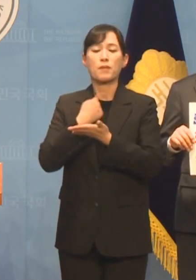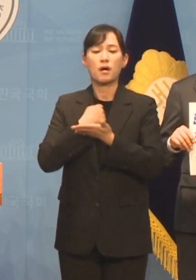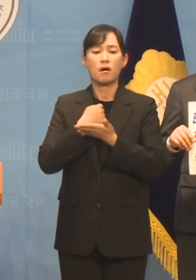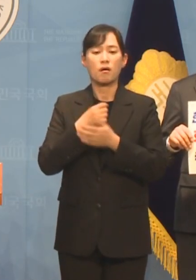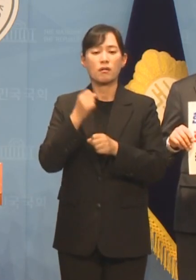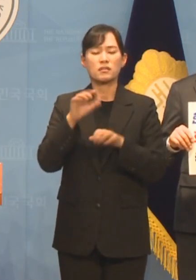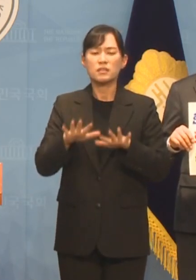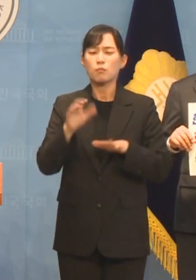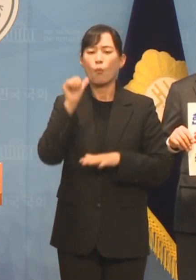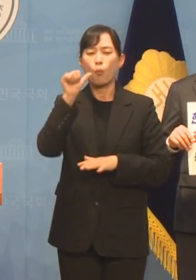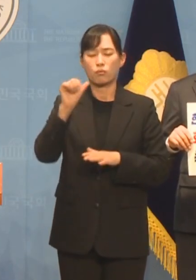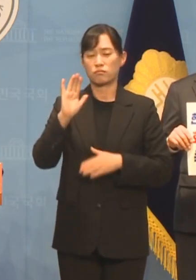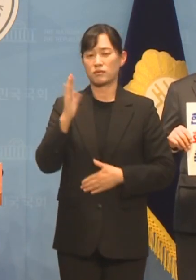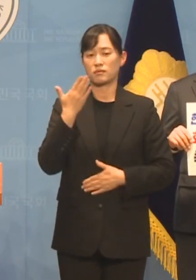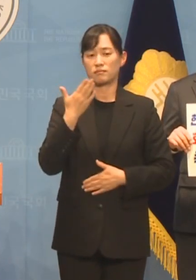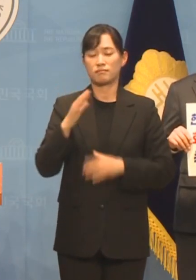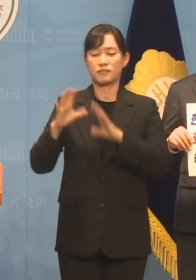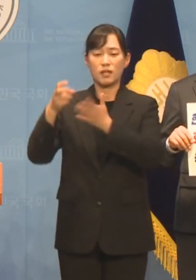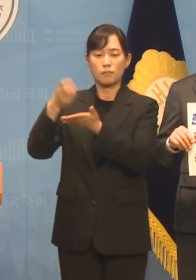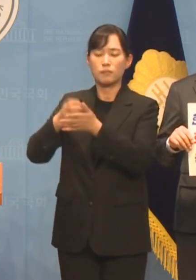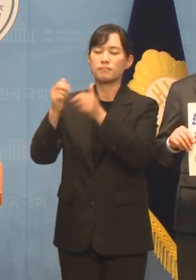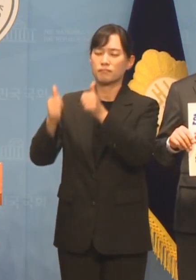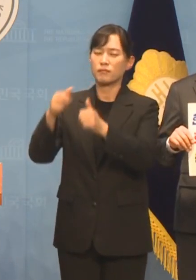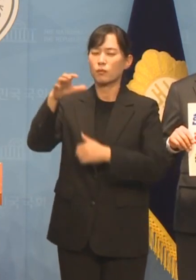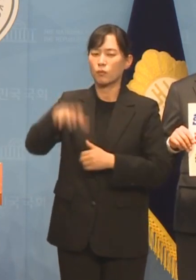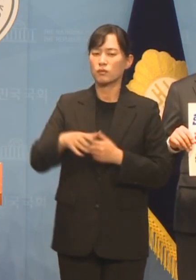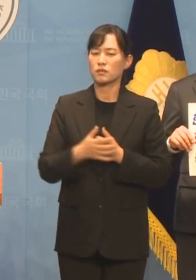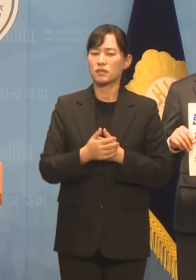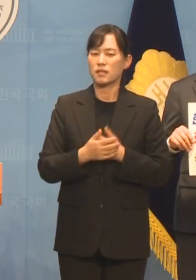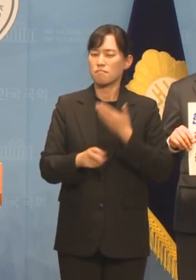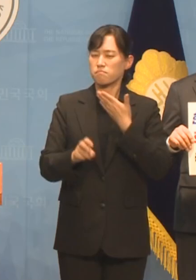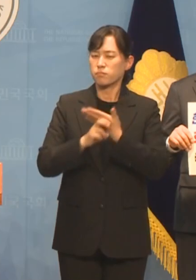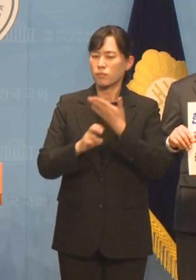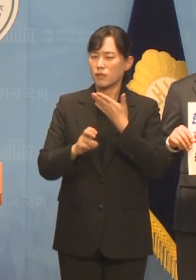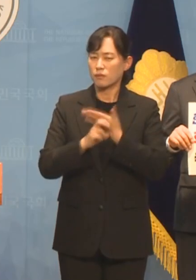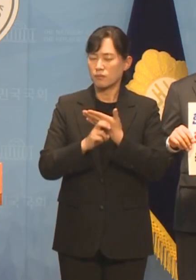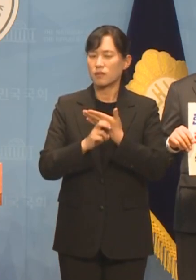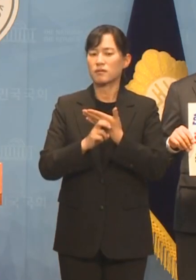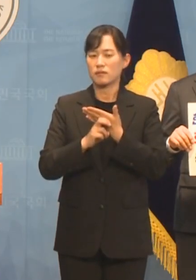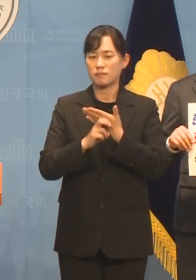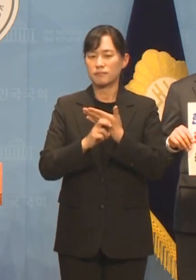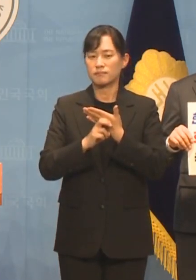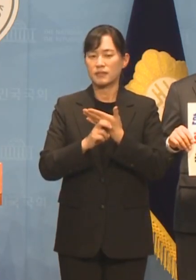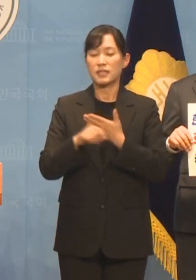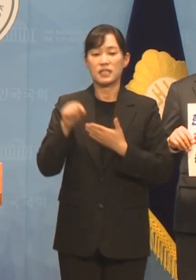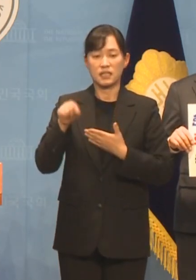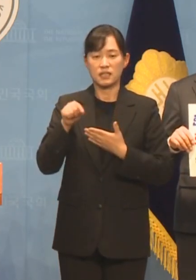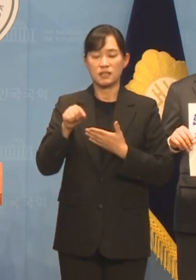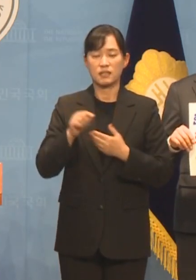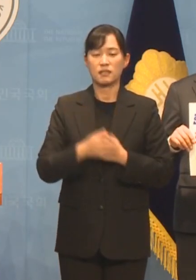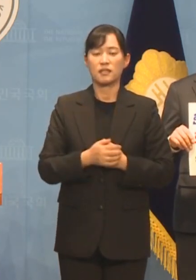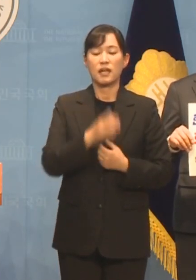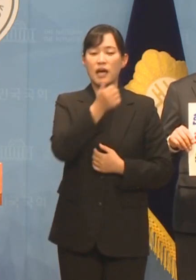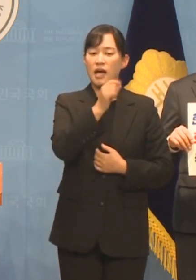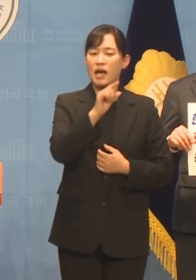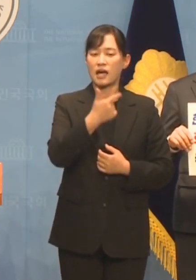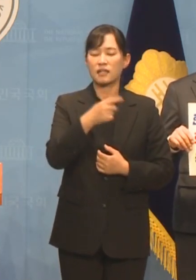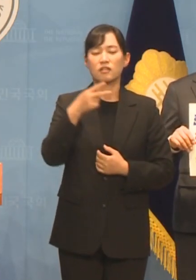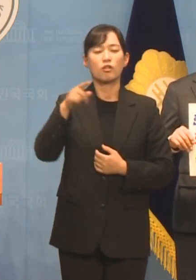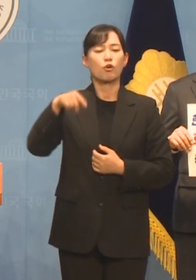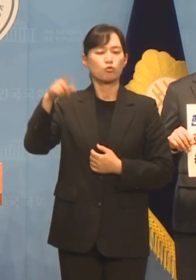벌써 5일째입니다. 헌법재판소는 위헌하고 위법하고 불법한